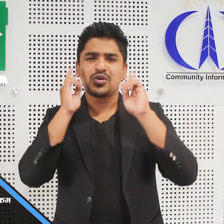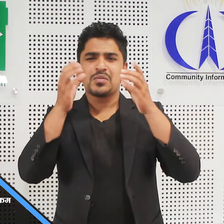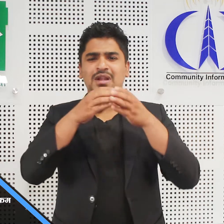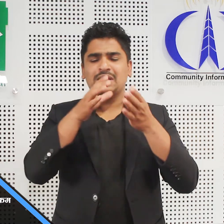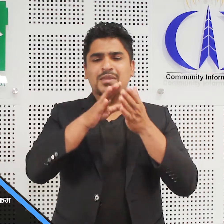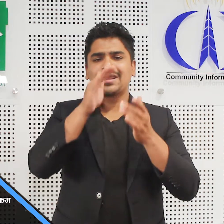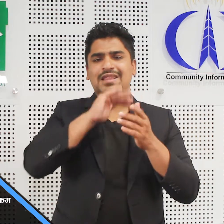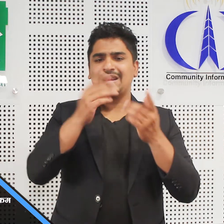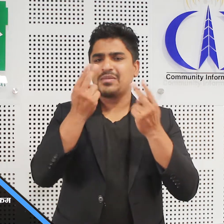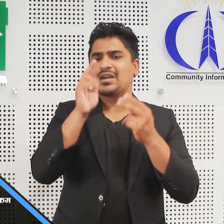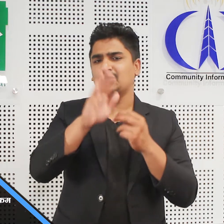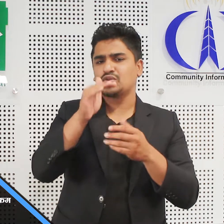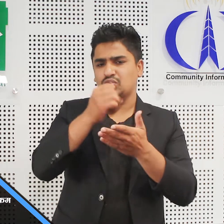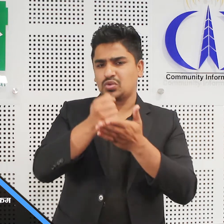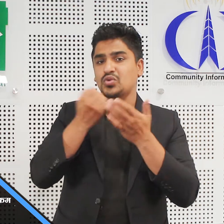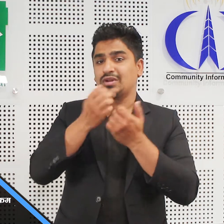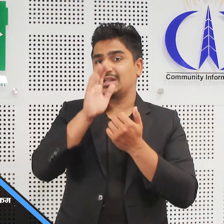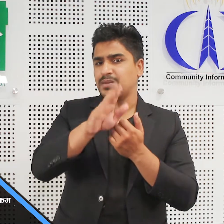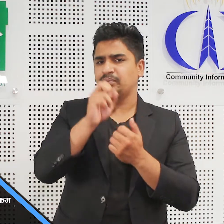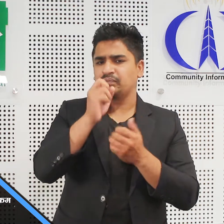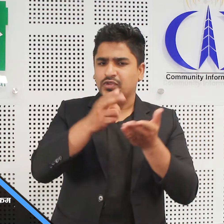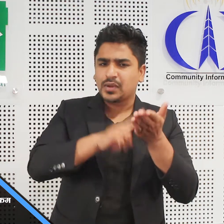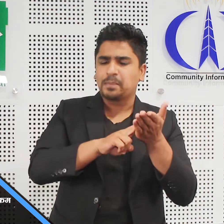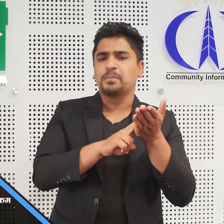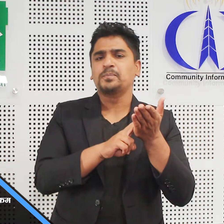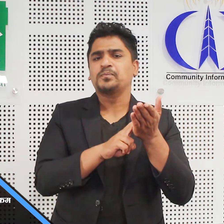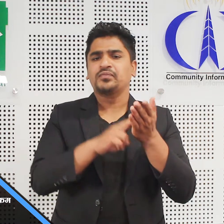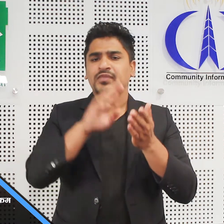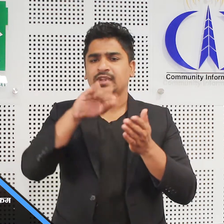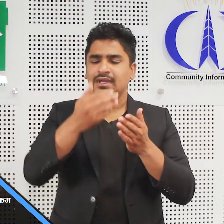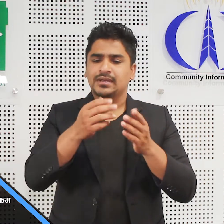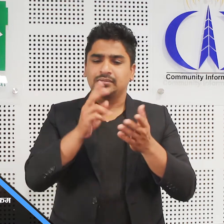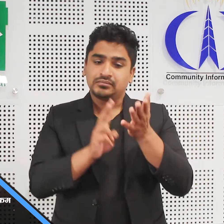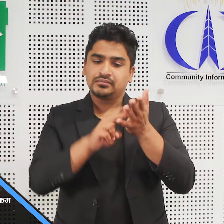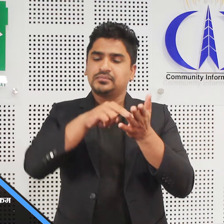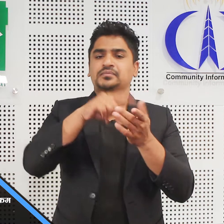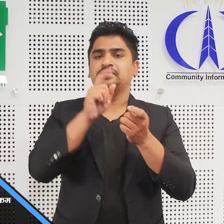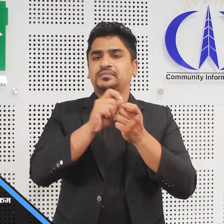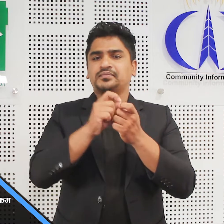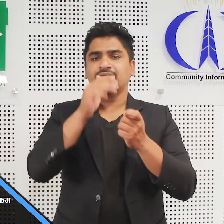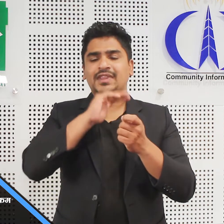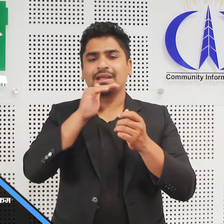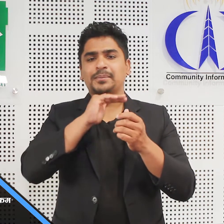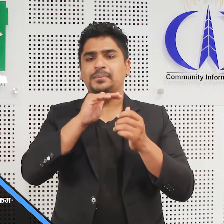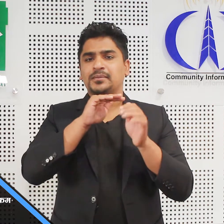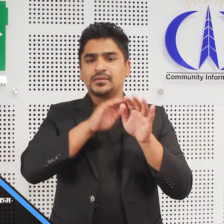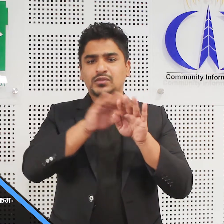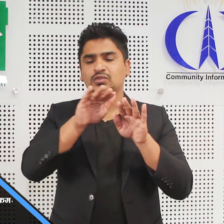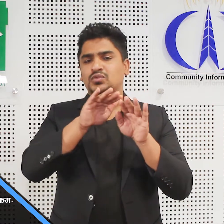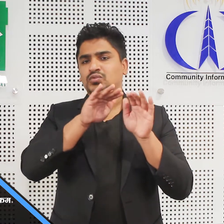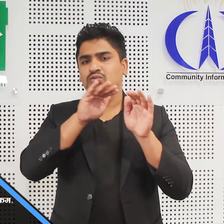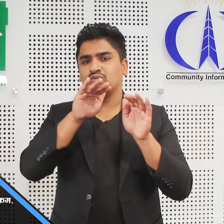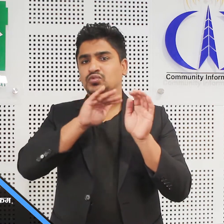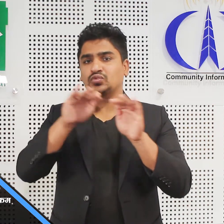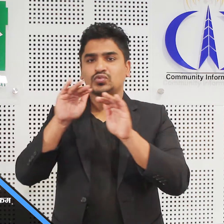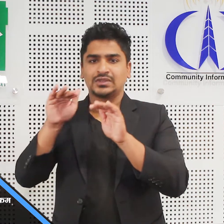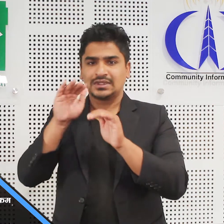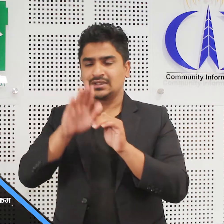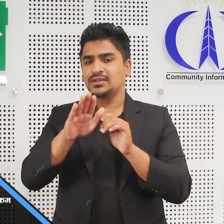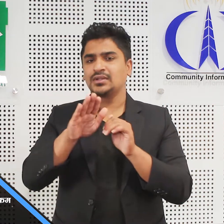ट्रेनिङहरु भएको छ, सहयोग त गर्नु भएको छ उहाँले। अझै पनि अब त्योलाई अझै आत्मनिर्भर भएर अलि तालिम ट्रेनिङहरु दिनुभएको छ नि दाजु, पिछडिएको महिलाहरूलाई अझै उहाँहरूले